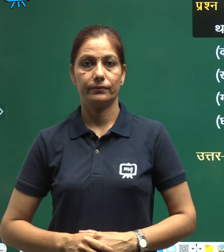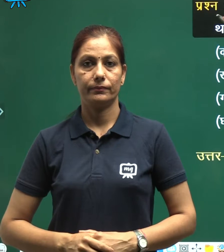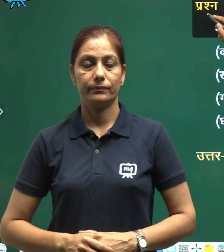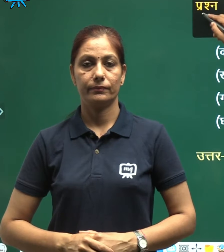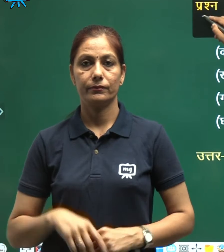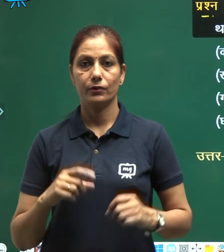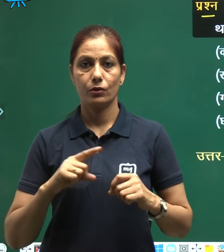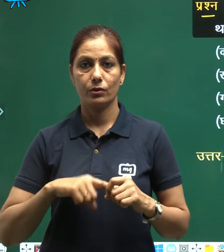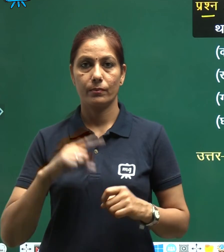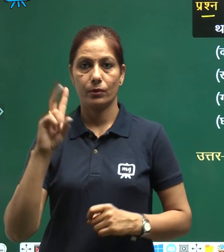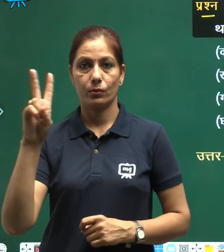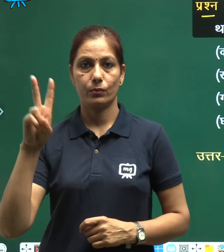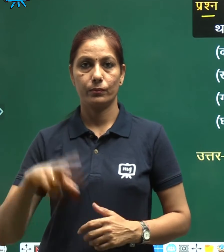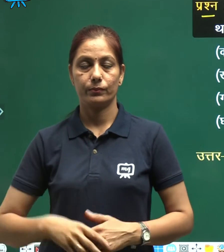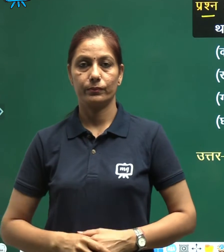प्रश्न 2,